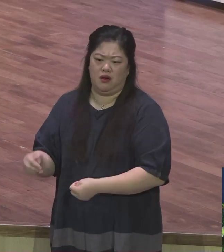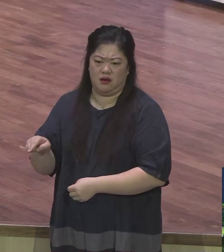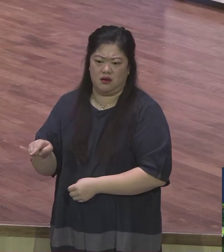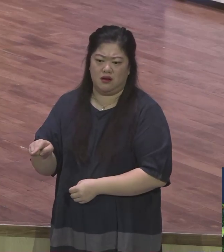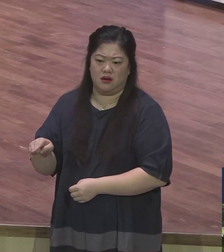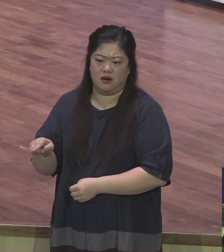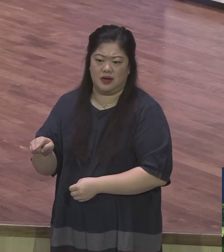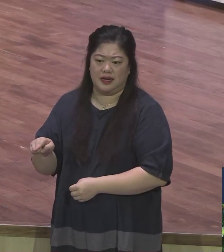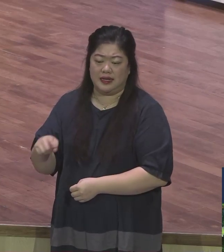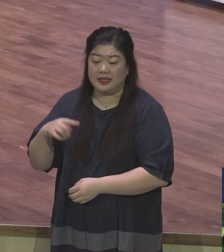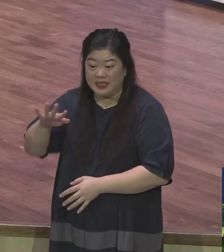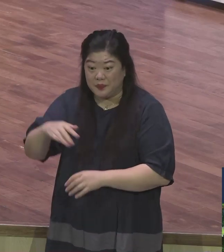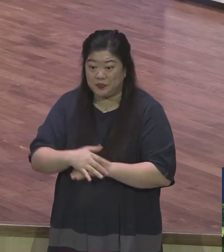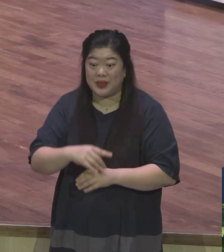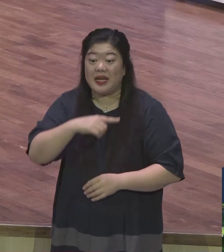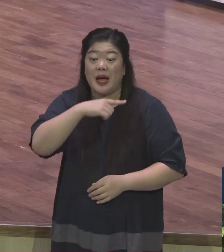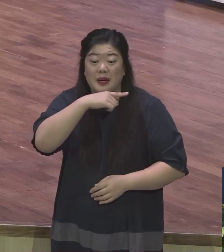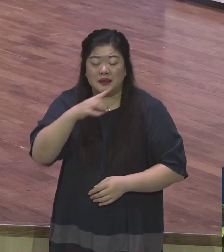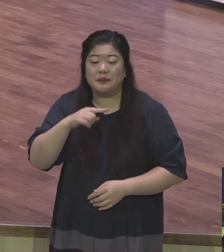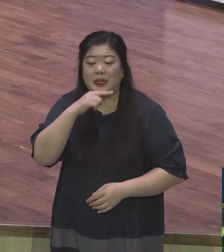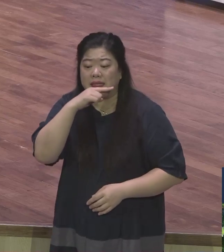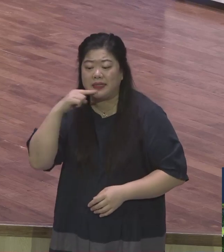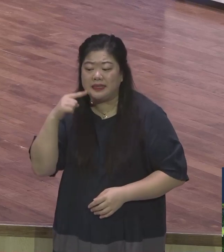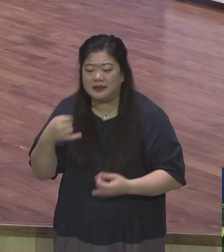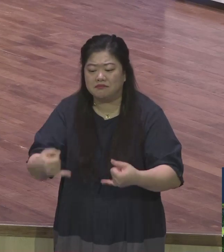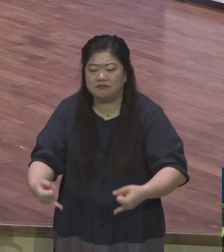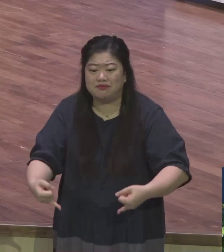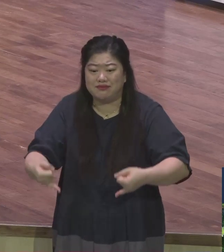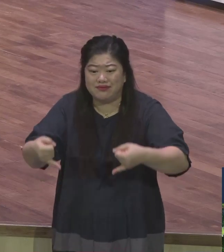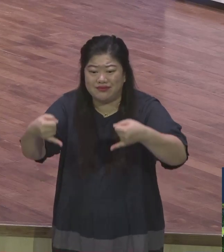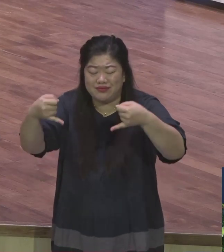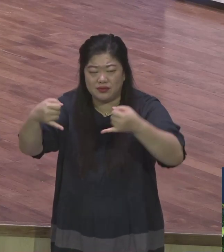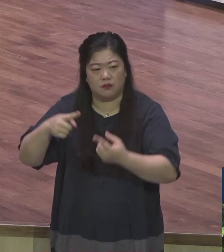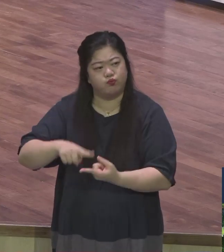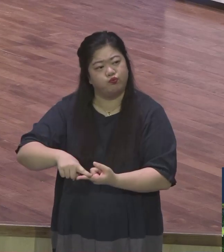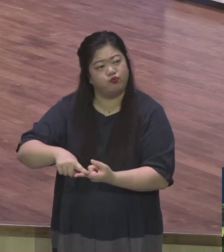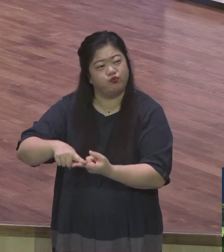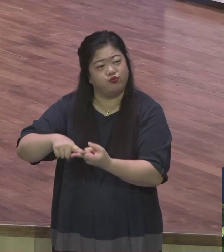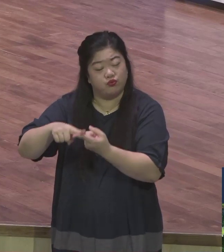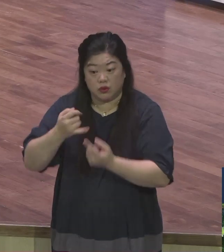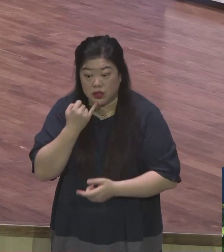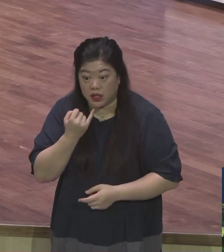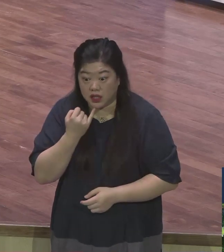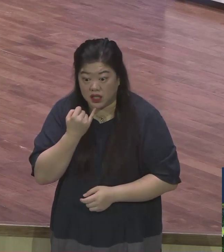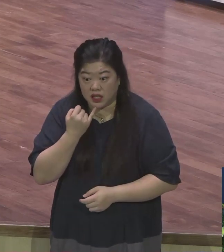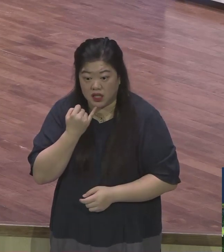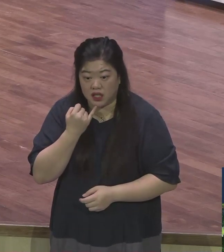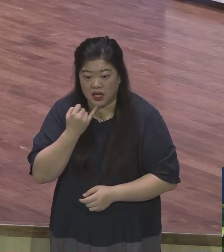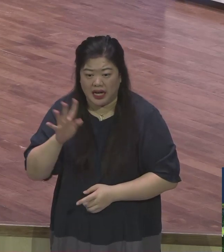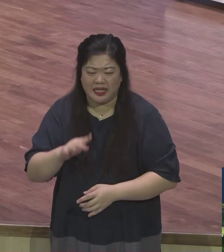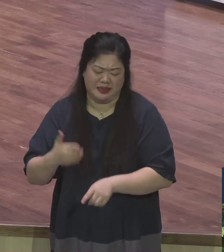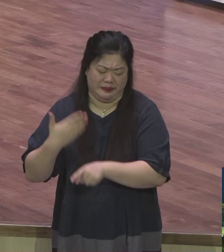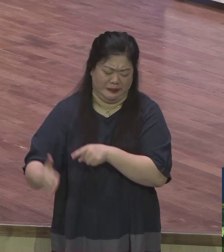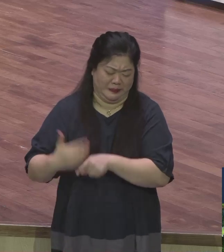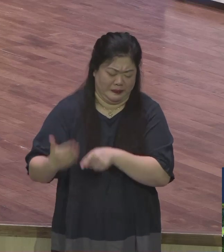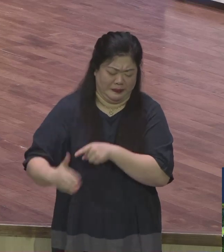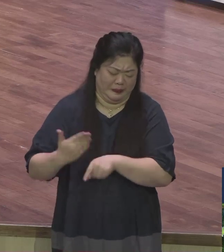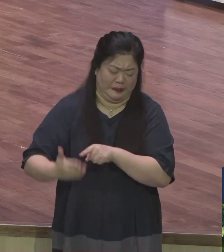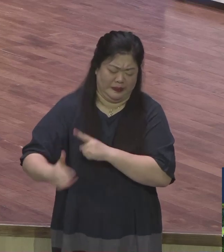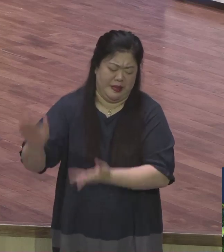빚을 찌면요 갚아야 속이 시원해요. 그렇죠? 빚을 찌면 찝찝하지요. 빚을 갚아야 되는데